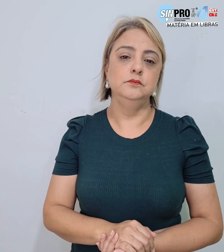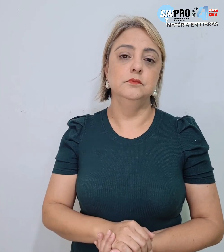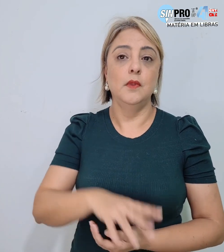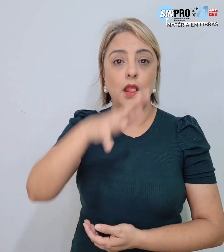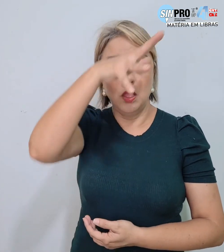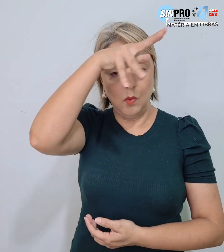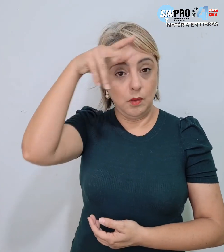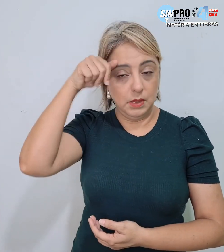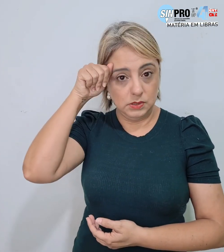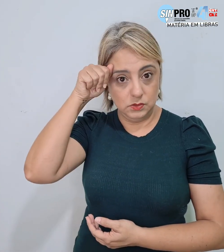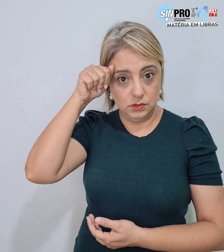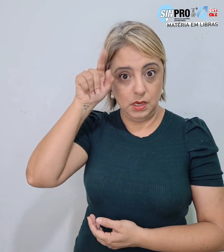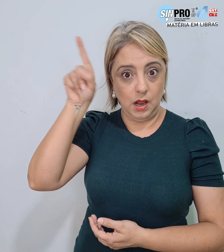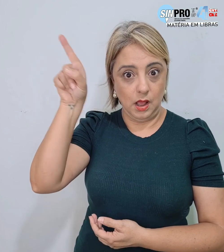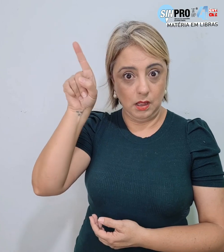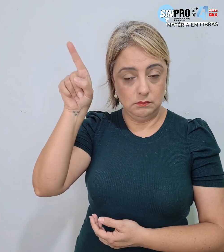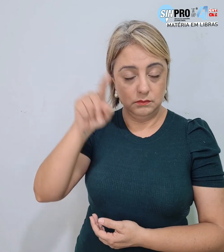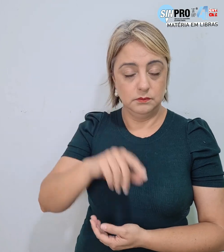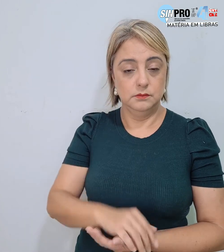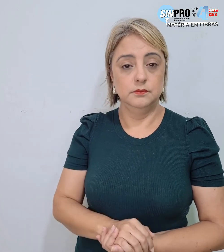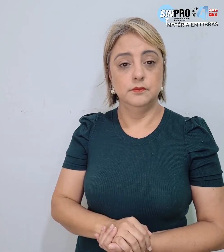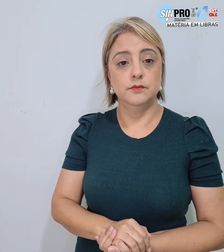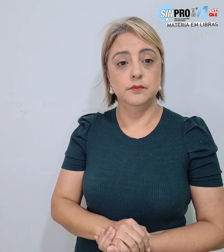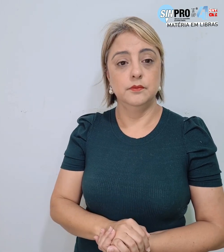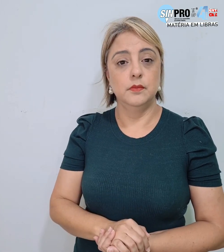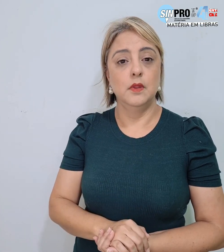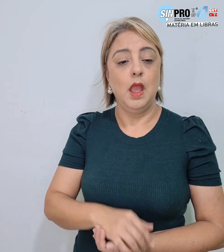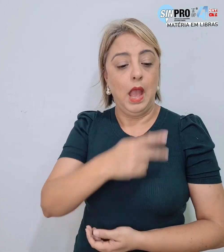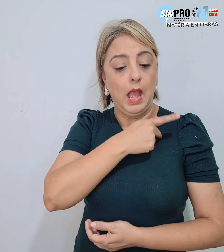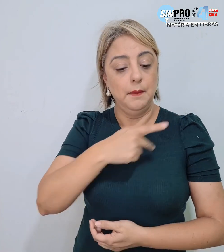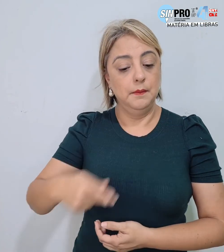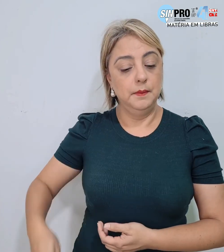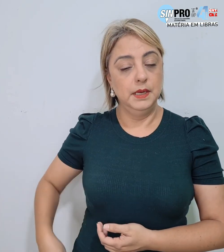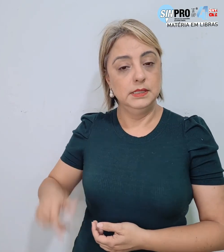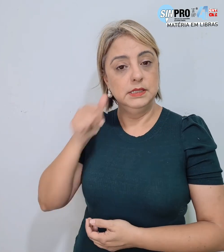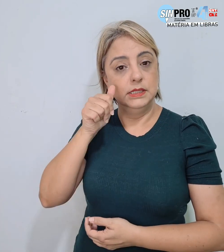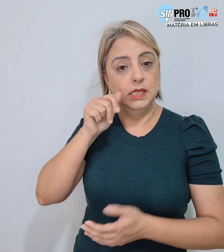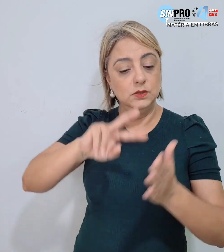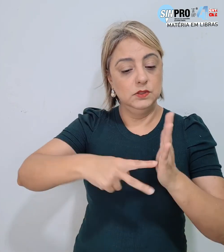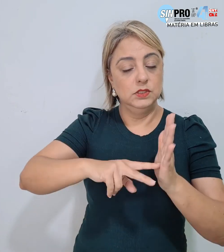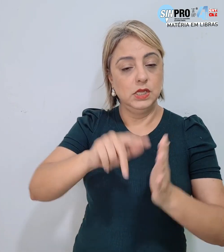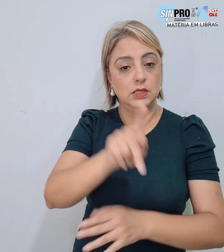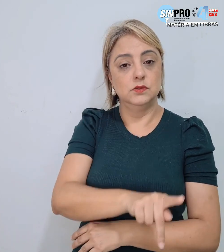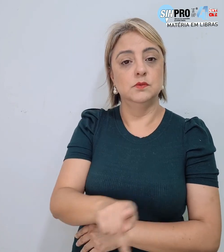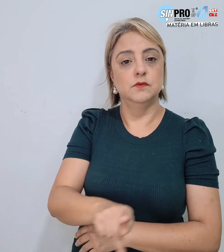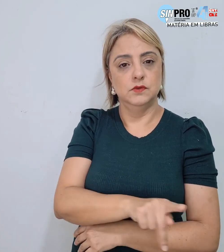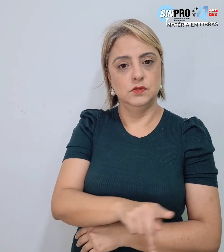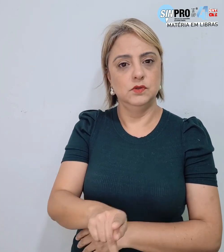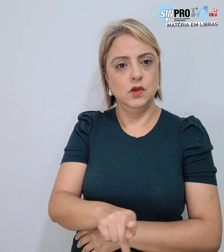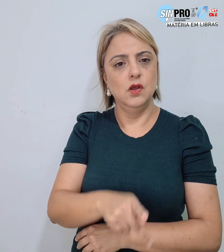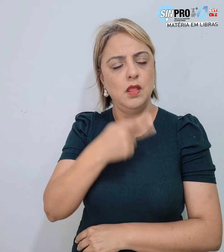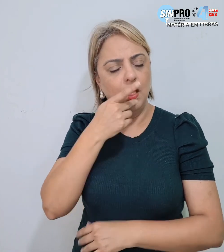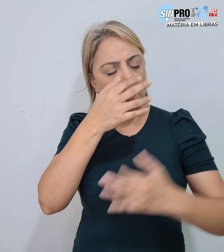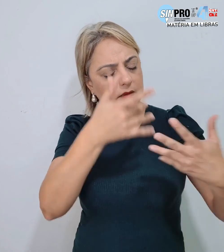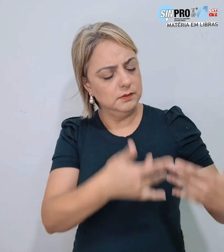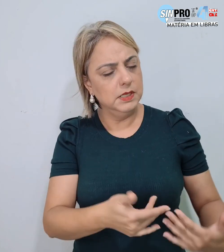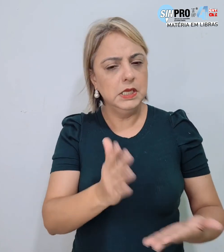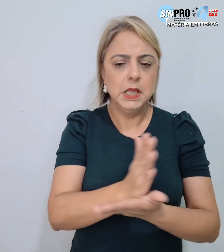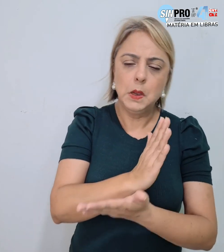e no Amazonas a a a presidenta do sintese AM em conta que algumas